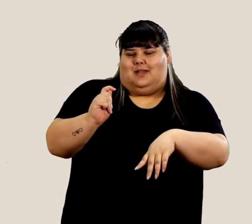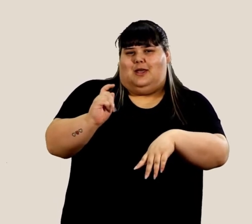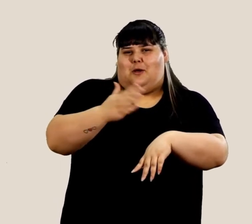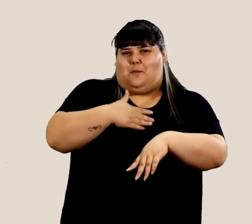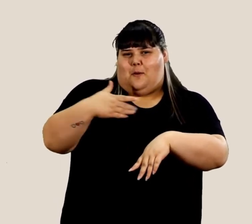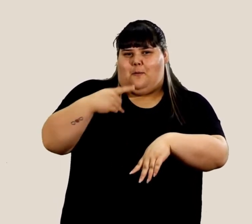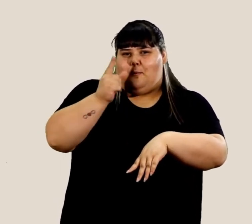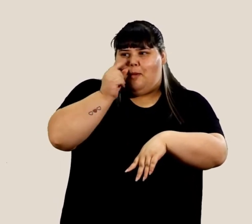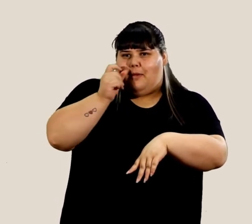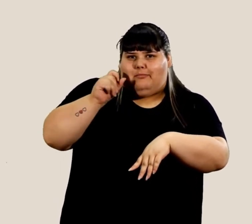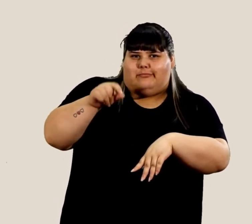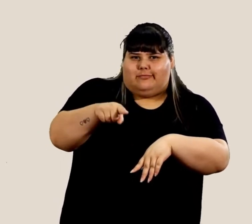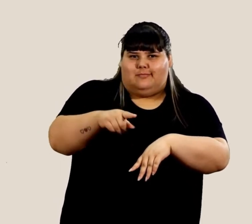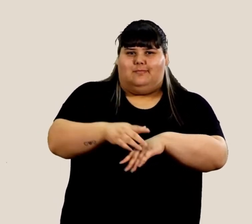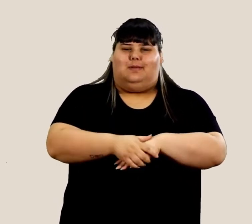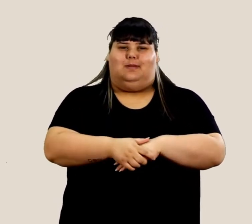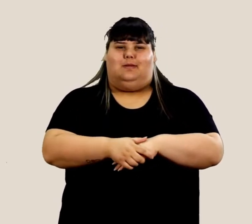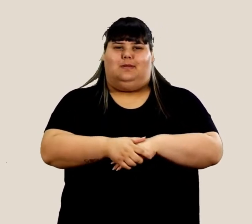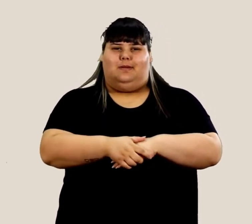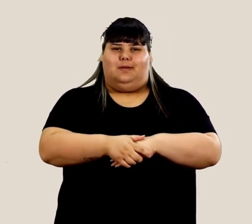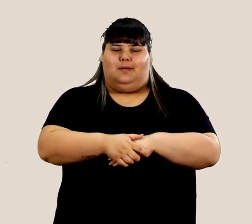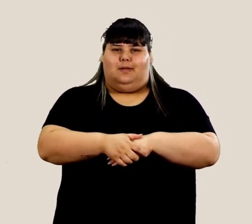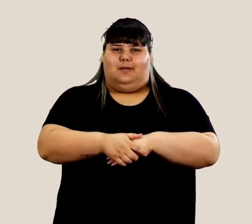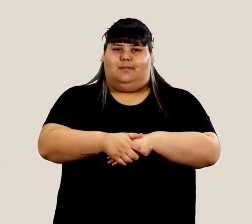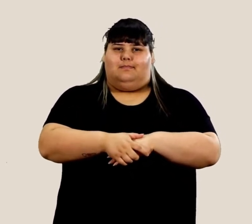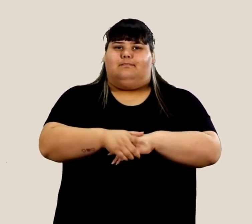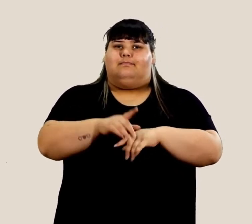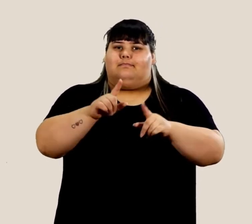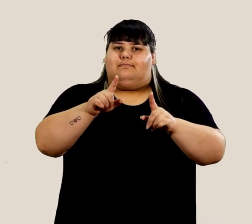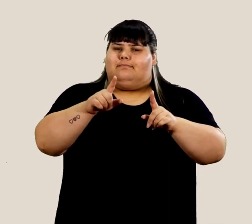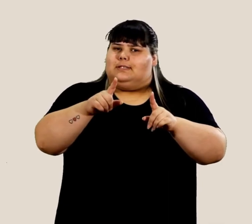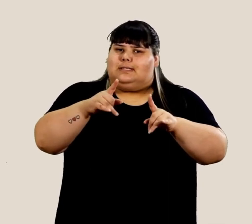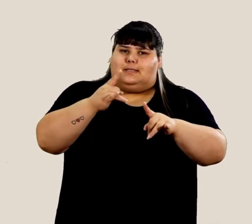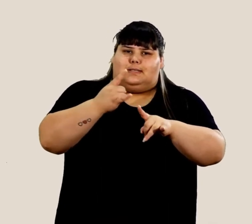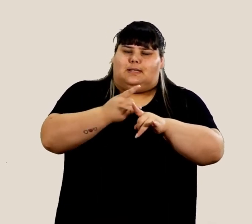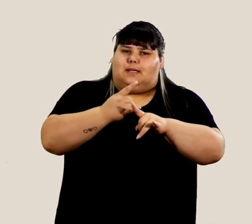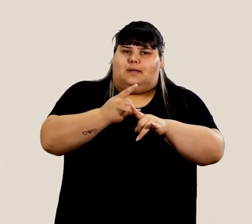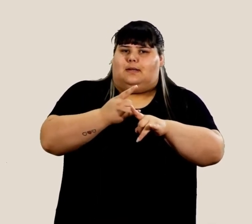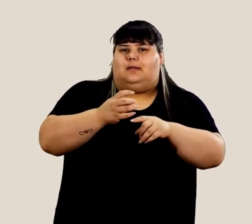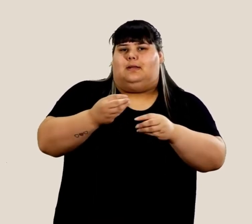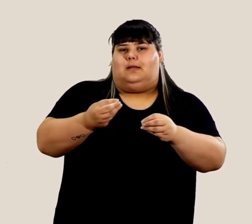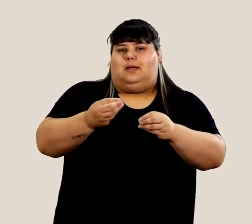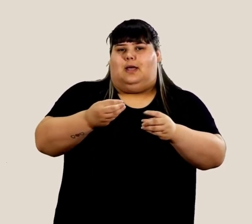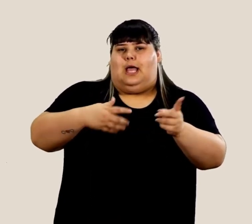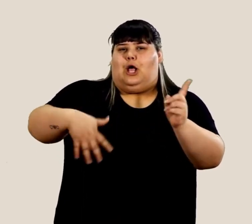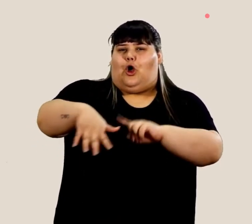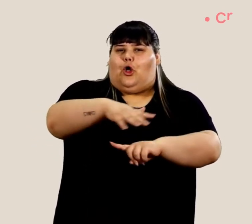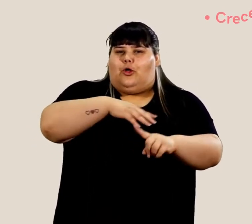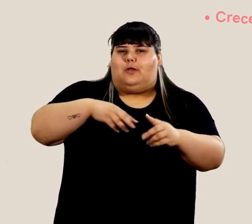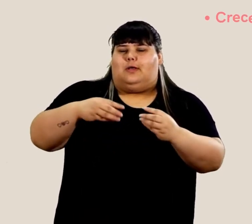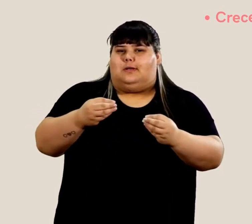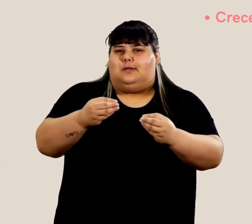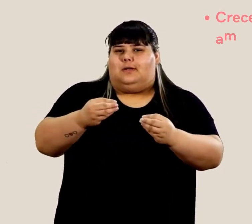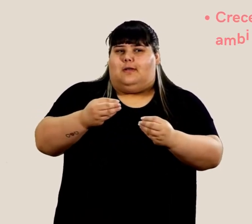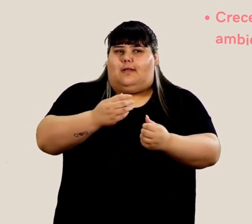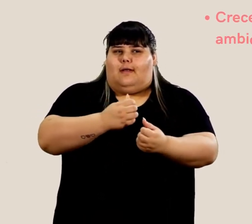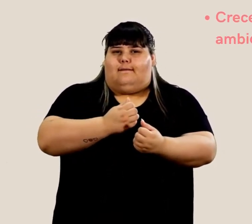responsabilidad de sus padres y, en todo caso, en un ambiente de